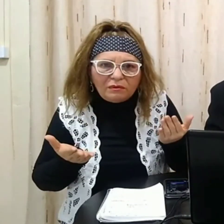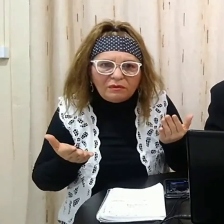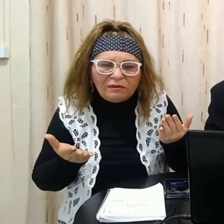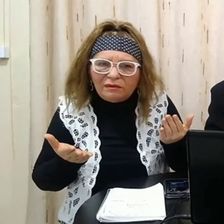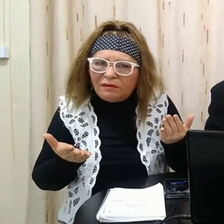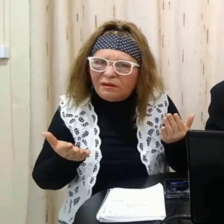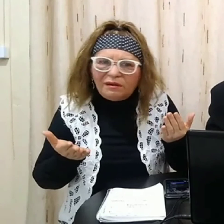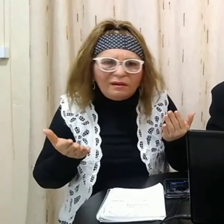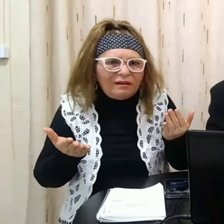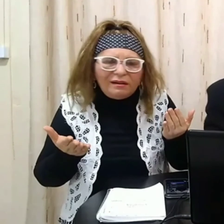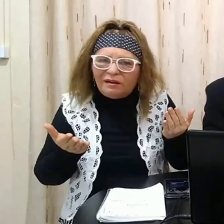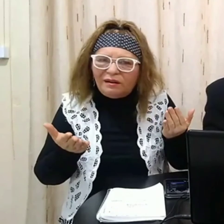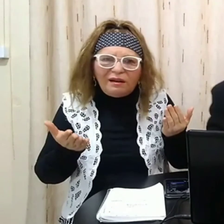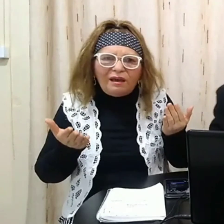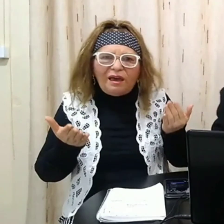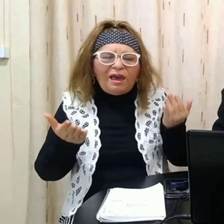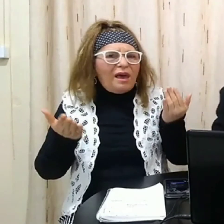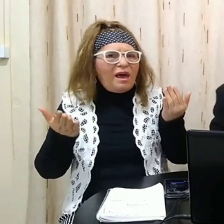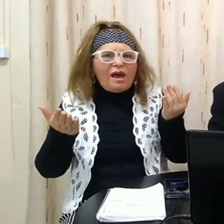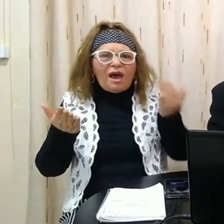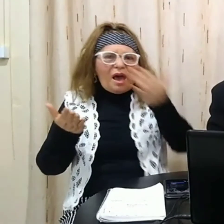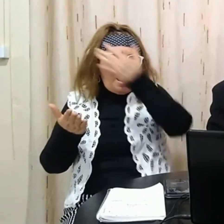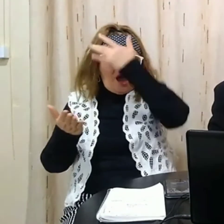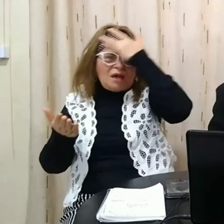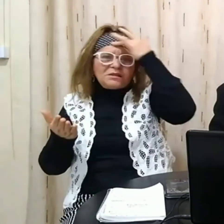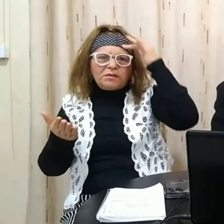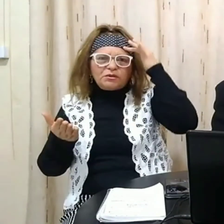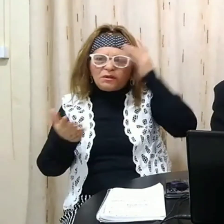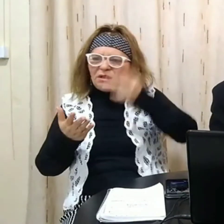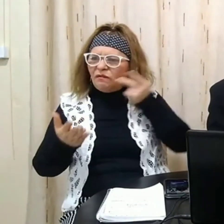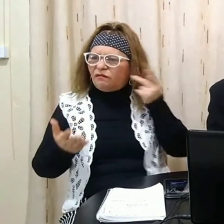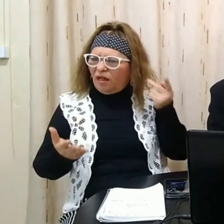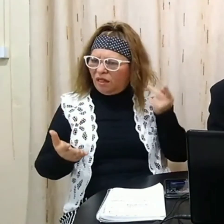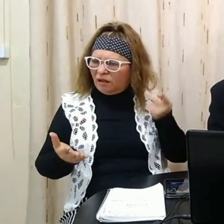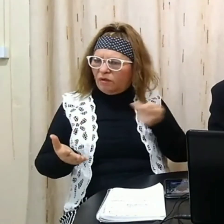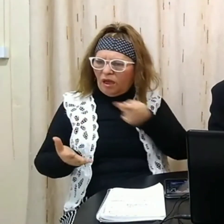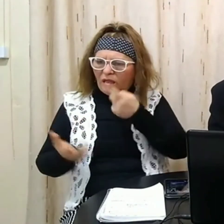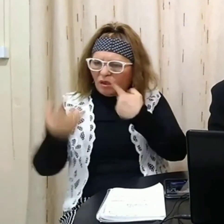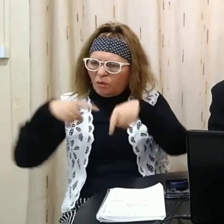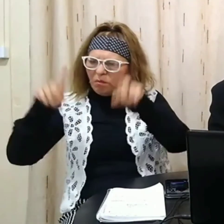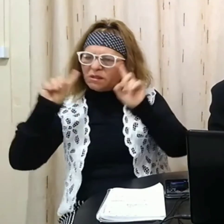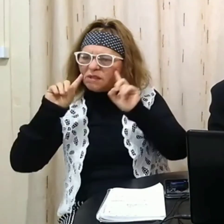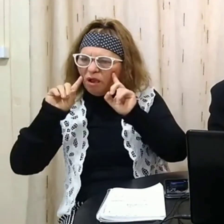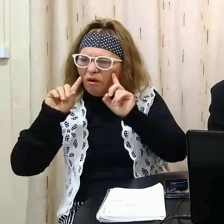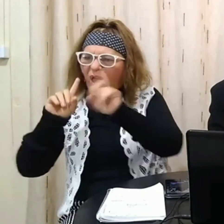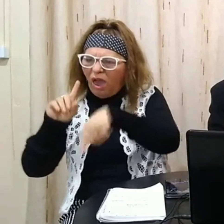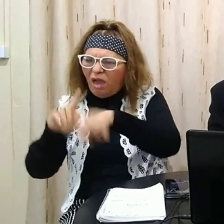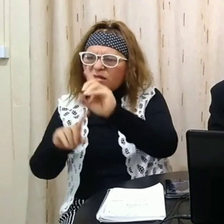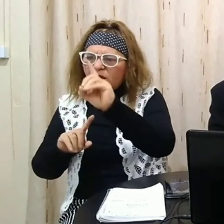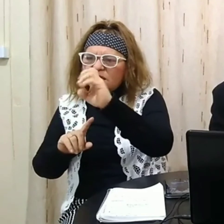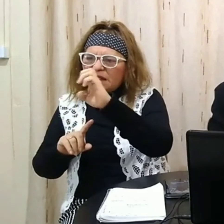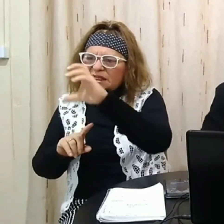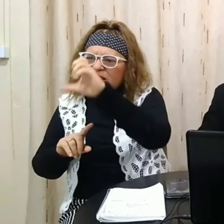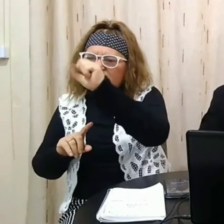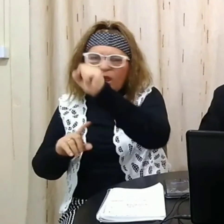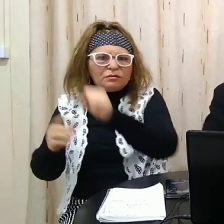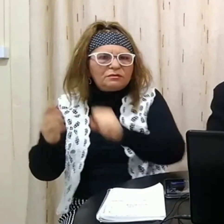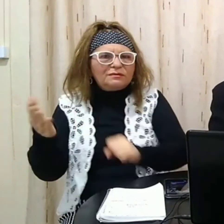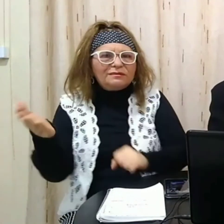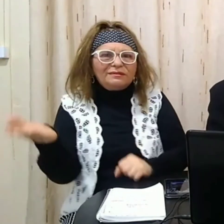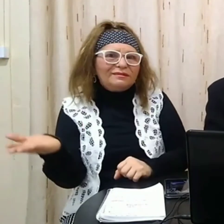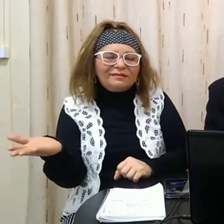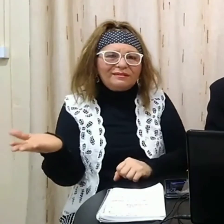Eu não entendo como é que eles podem fazer uma coisa dessa, mas muitas vezes nós também não entendemos como é